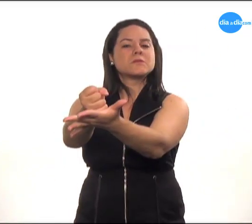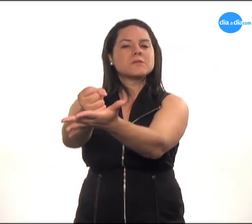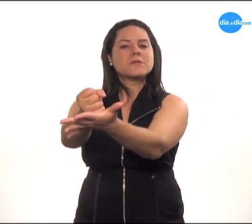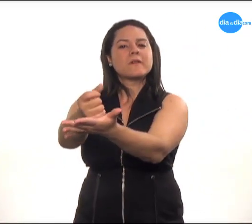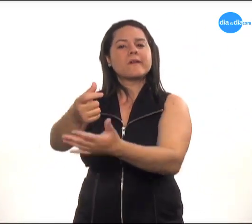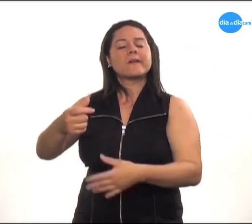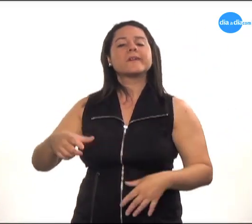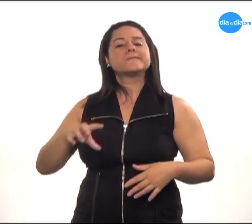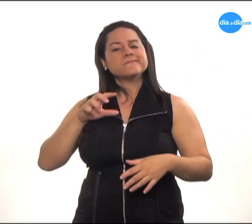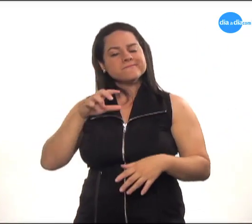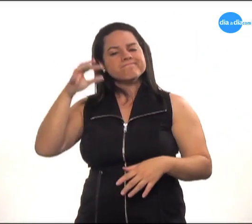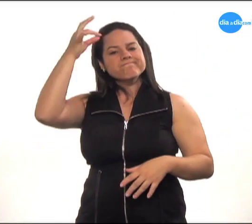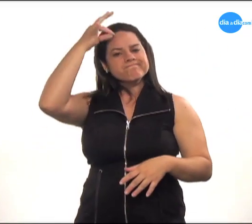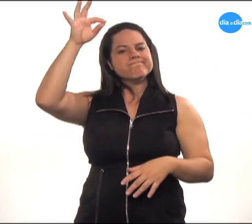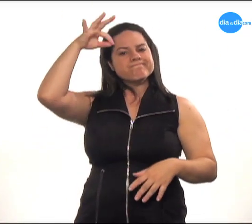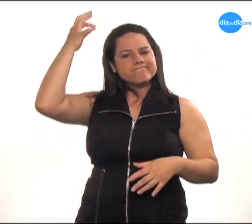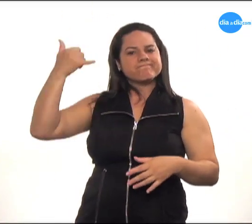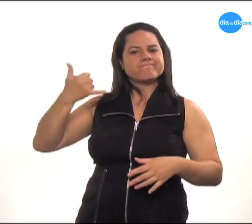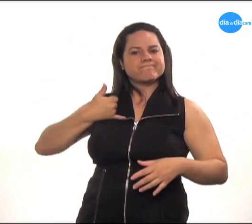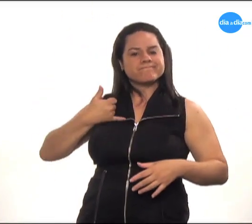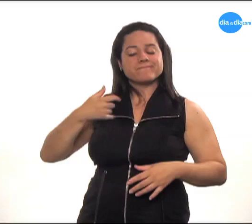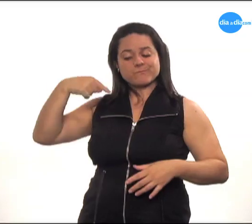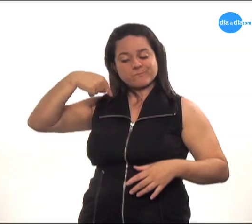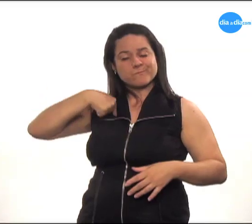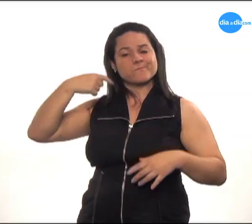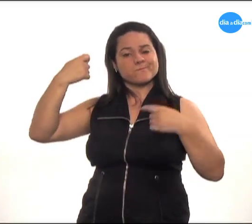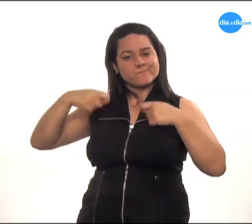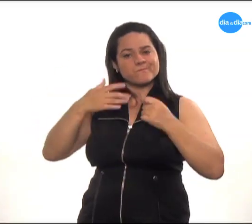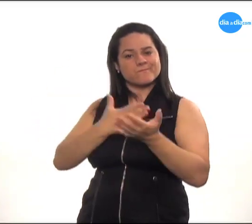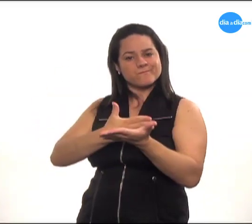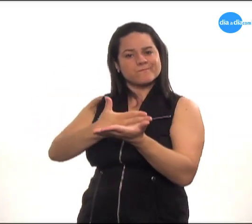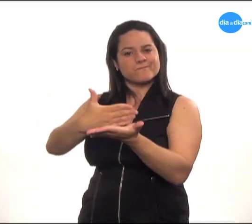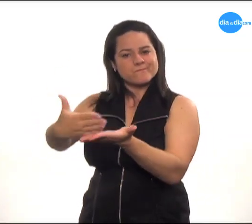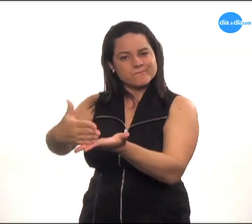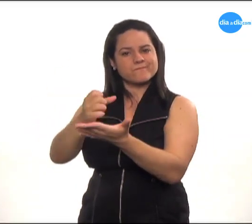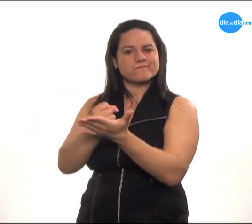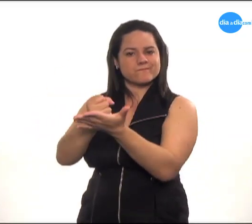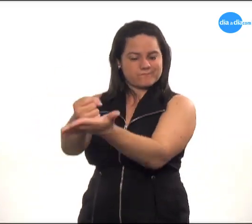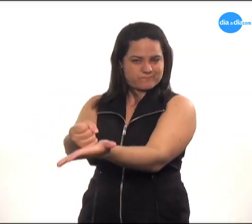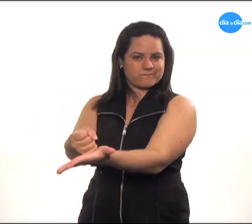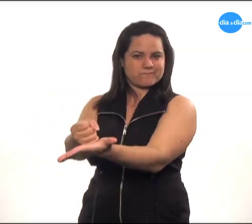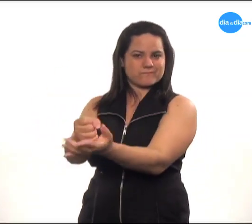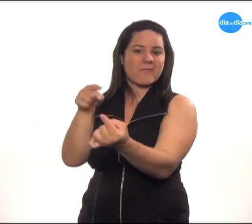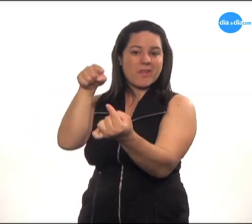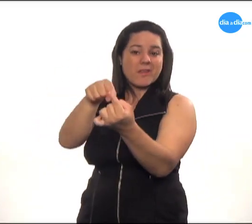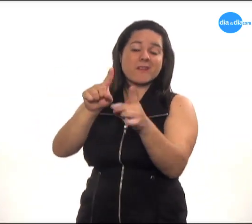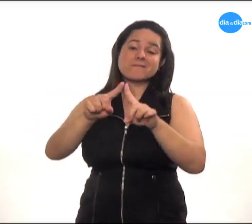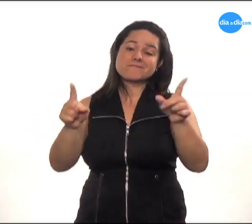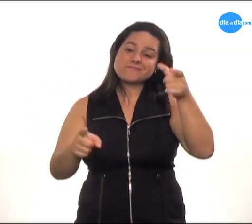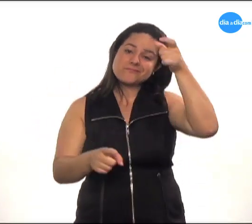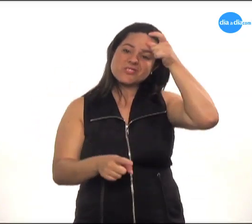você, dá o primeiro passo e começa a ajudar. Esse é o propósito, mas o diabo está dizendo para a